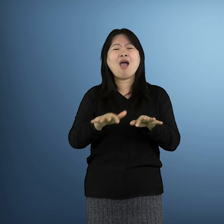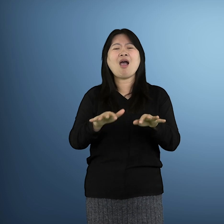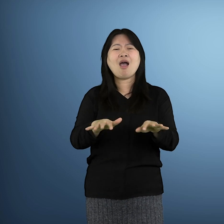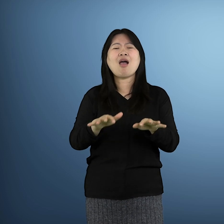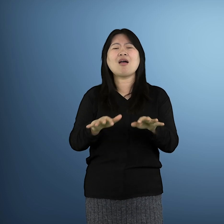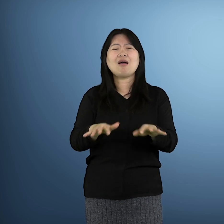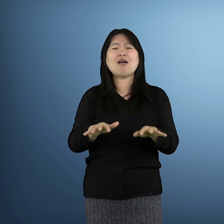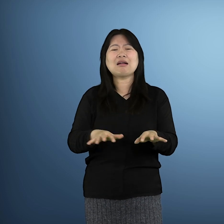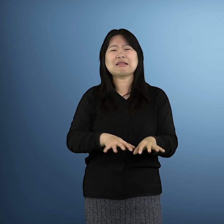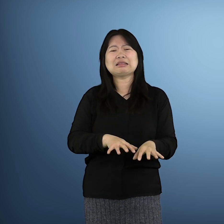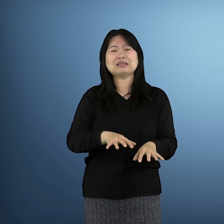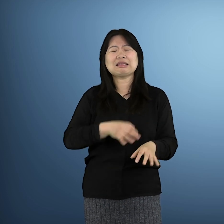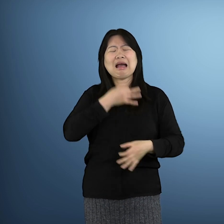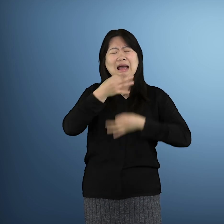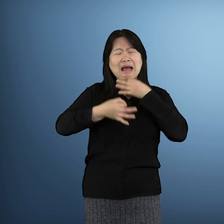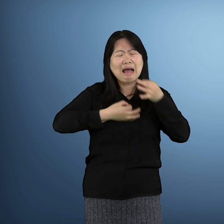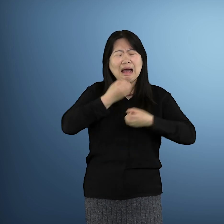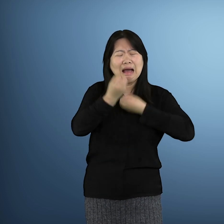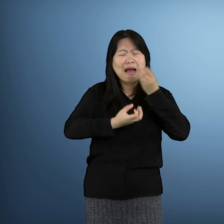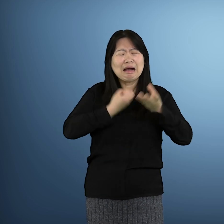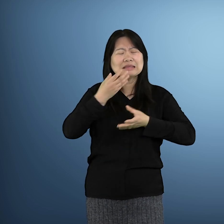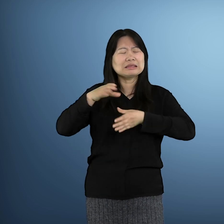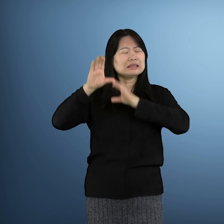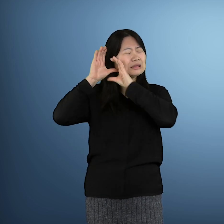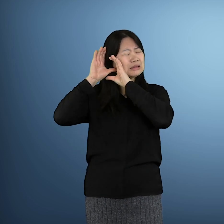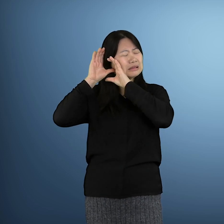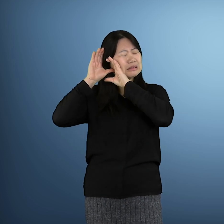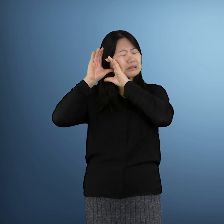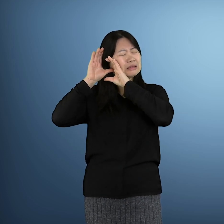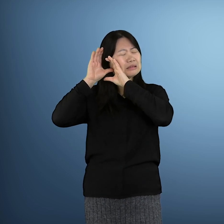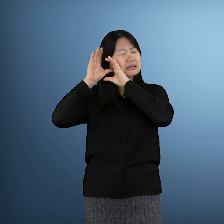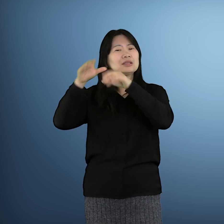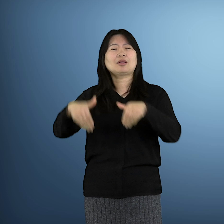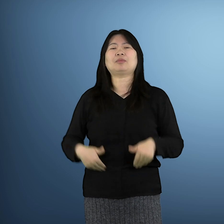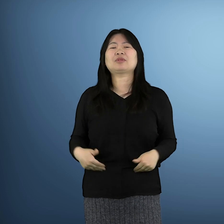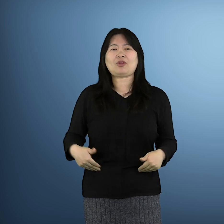한번 맞아볼까요? 4장 보시면 이렇게 돼 있어요.